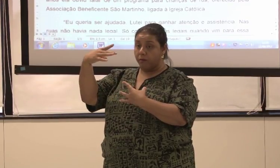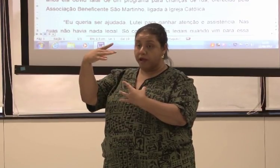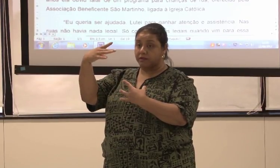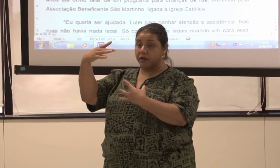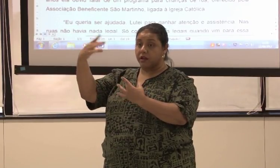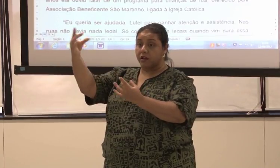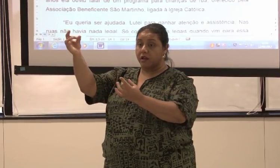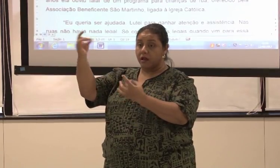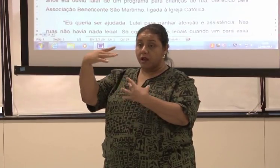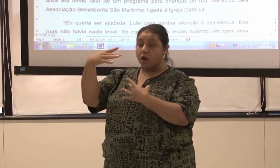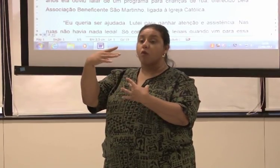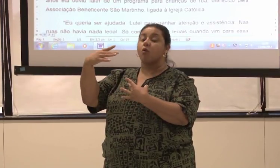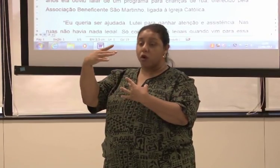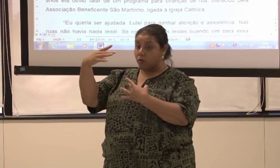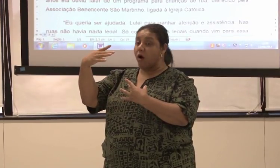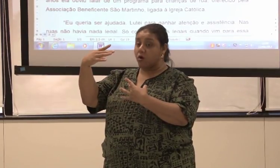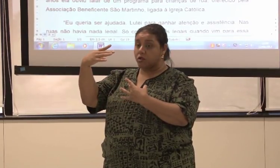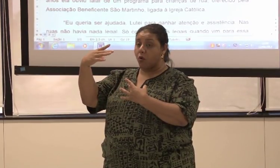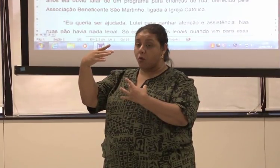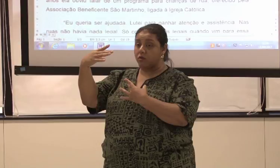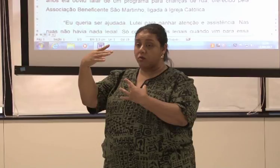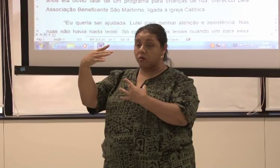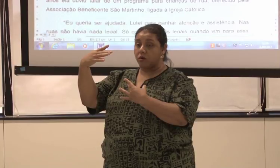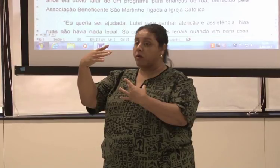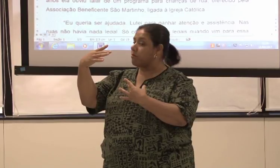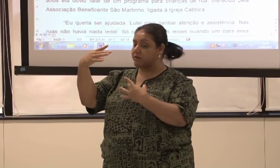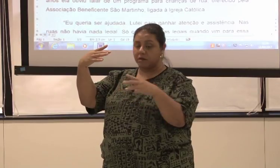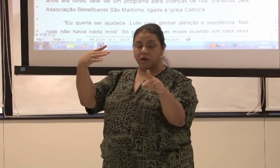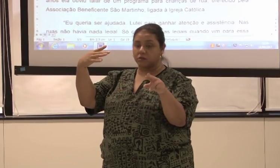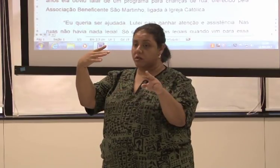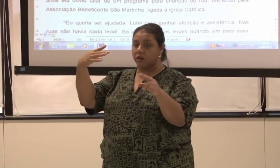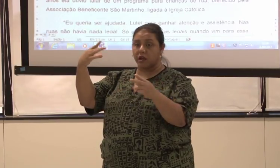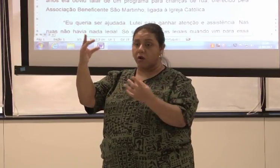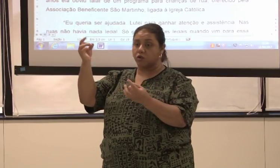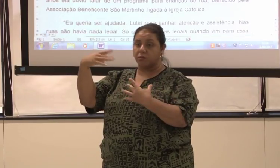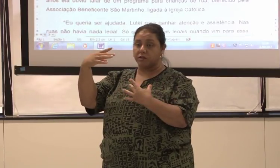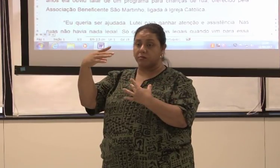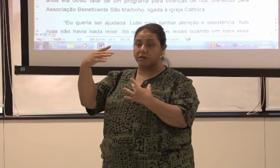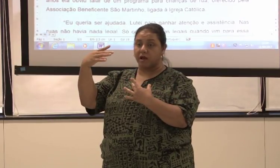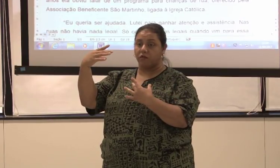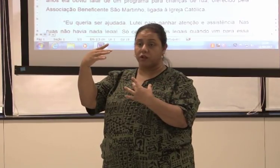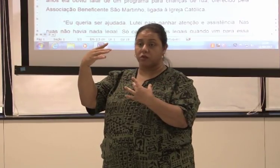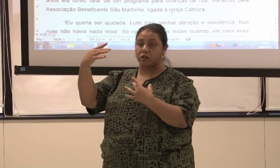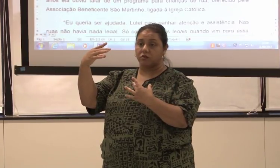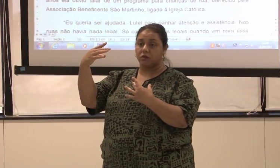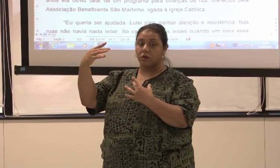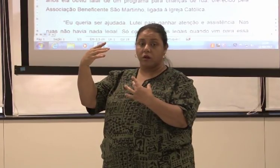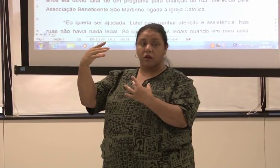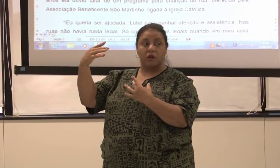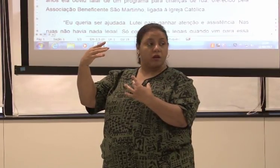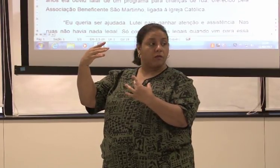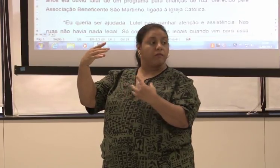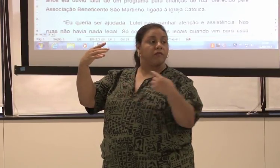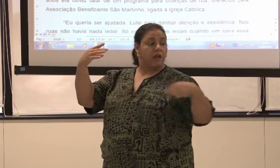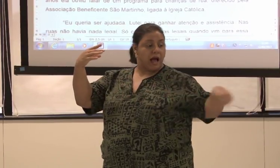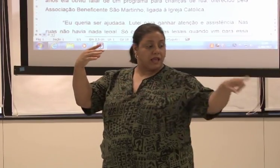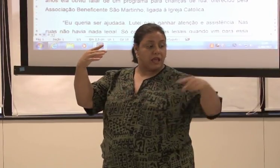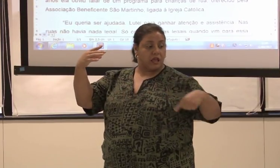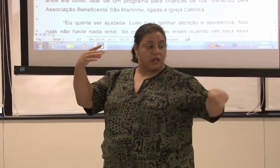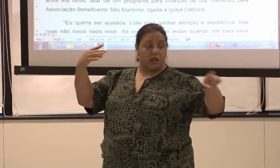Pense, Monique. Cuido. Aonde que eu cuido? Minhas irmãs não estão aqui. Aonde que as minhas irmãs estavam desde o início? Aqui. Então,